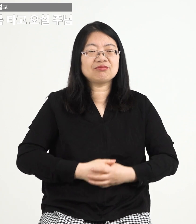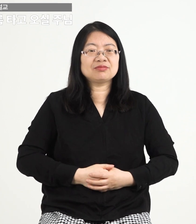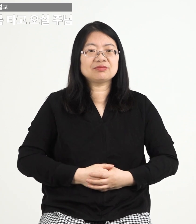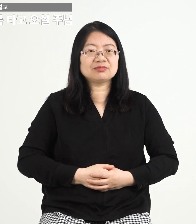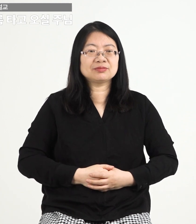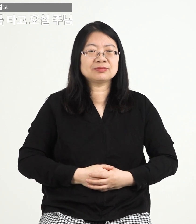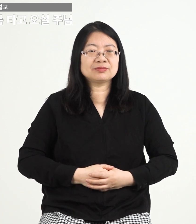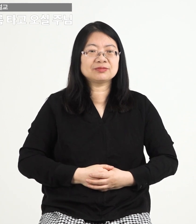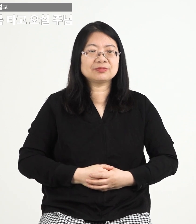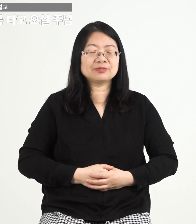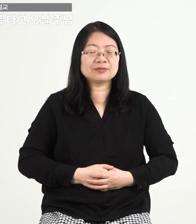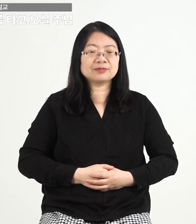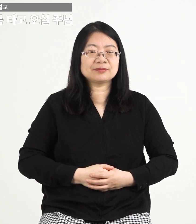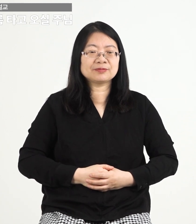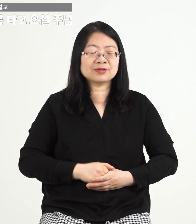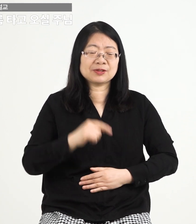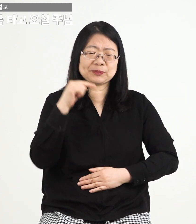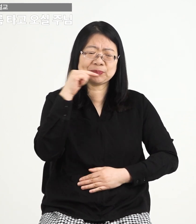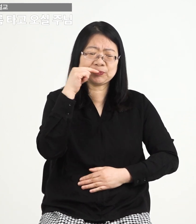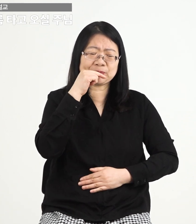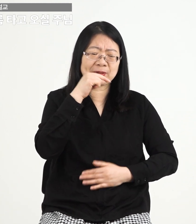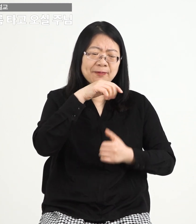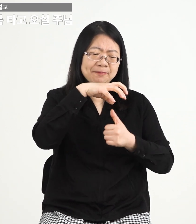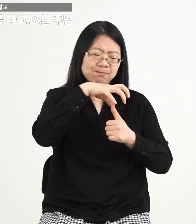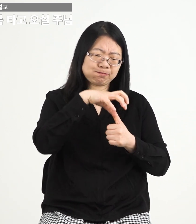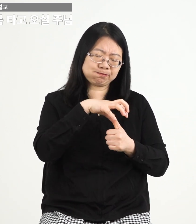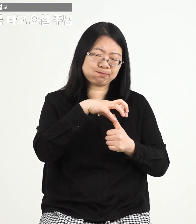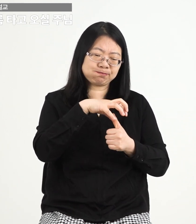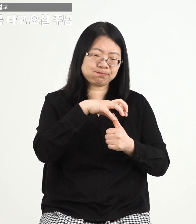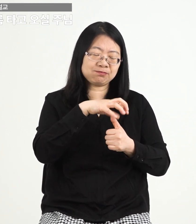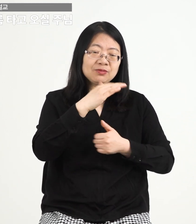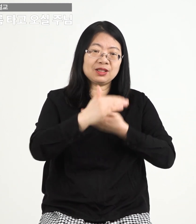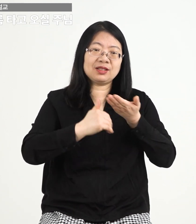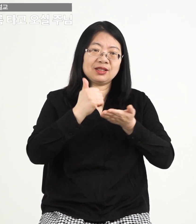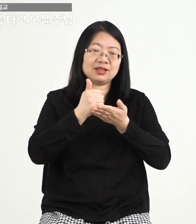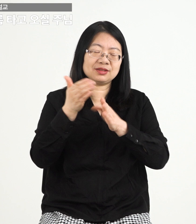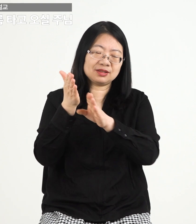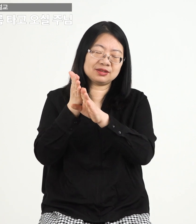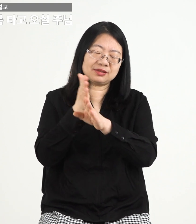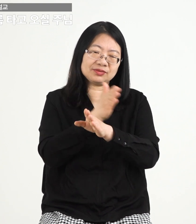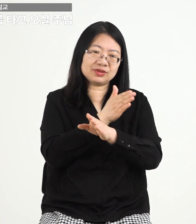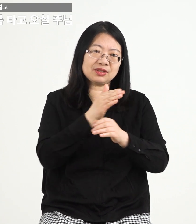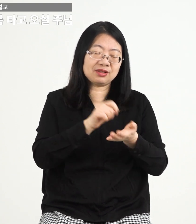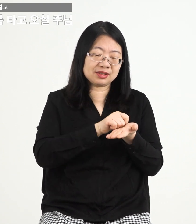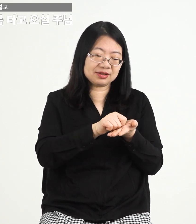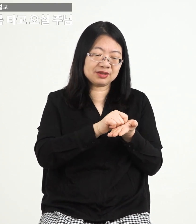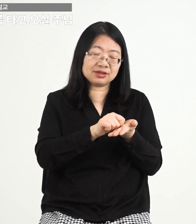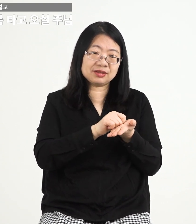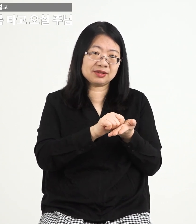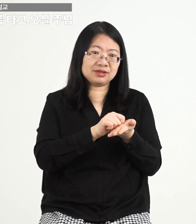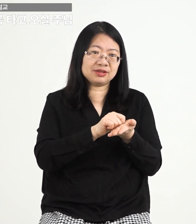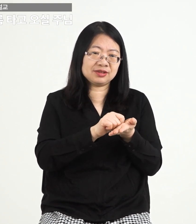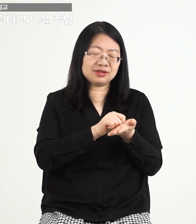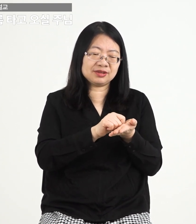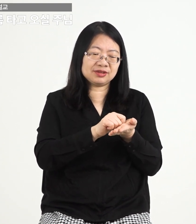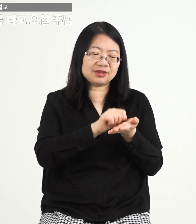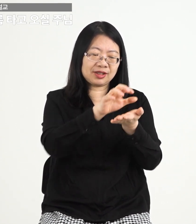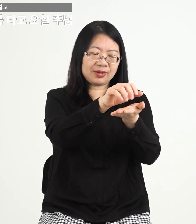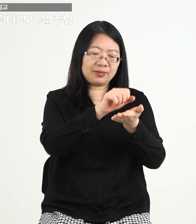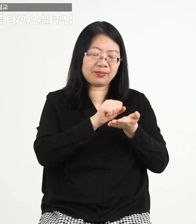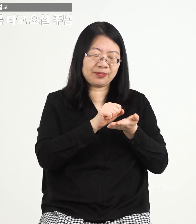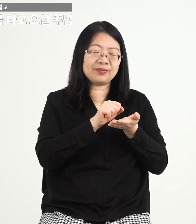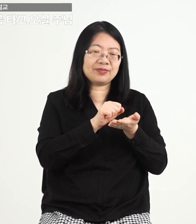철저히 영어가 되고 묶인 상태에서 하나님으로부터 쓰여진 받은